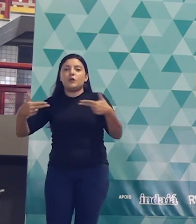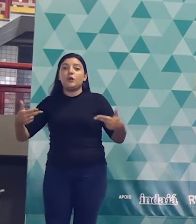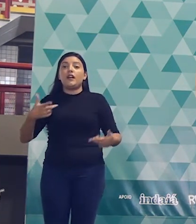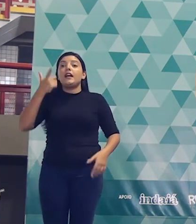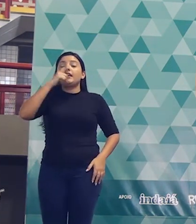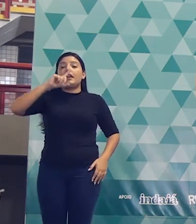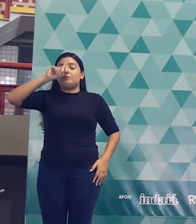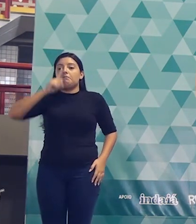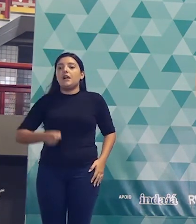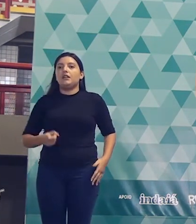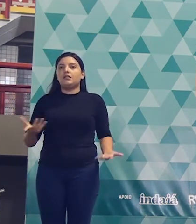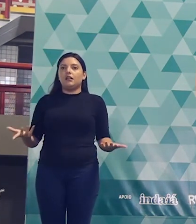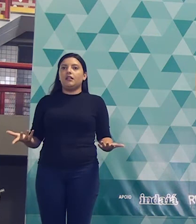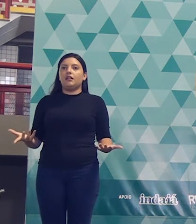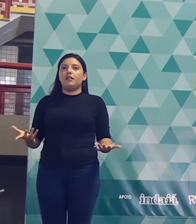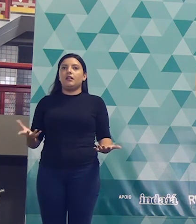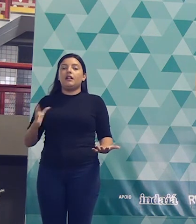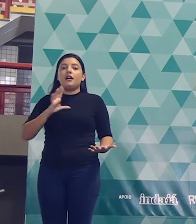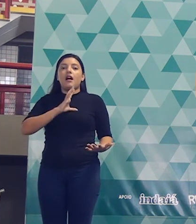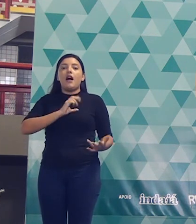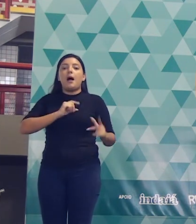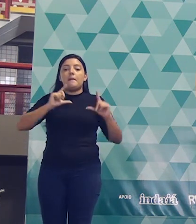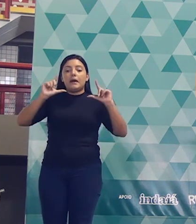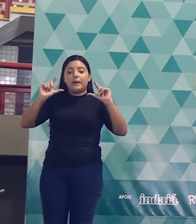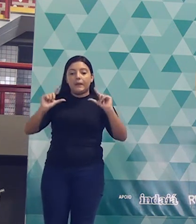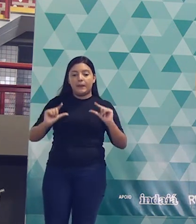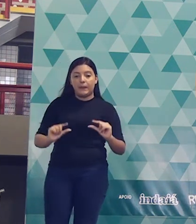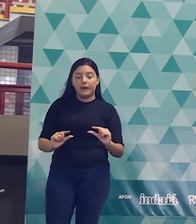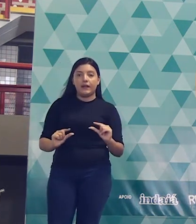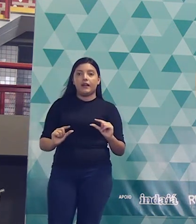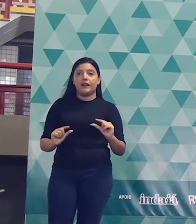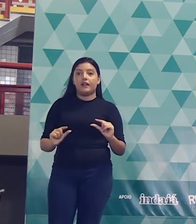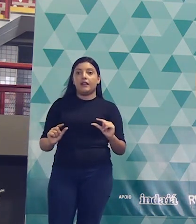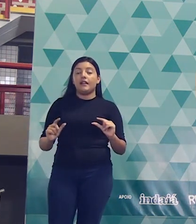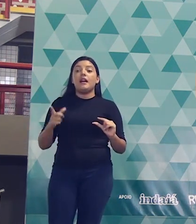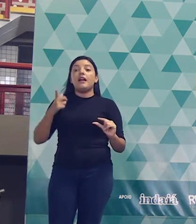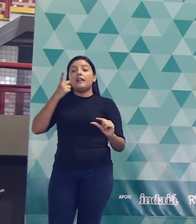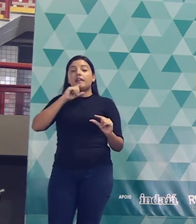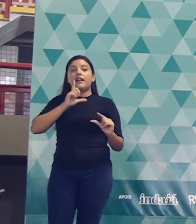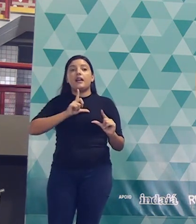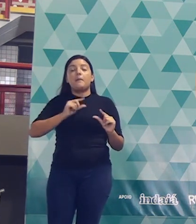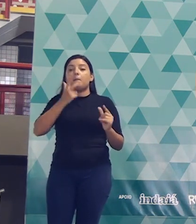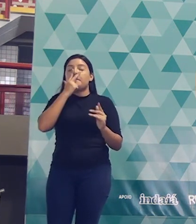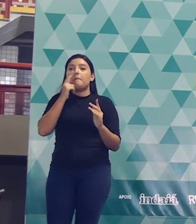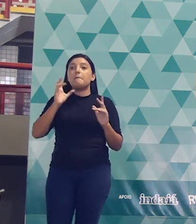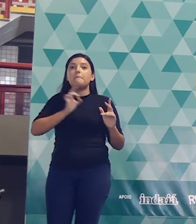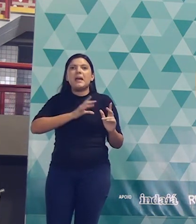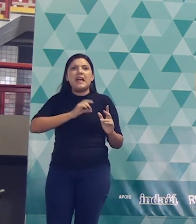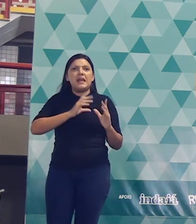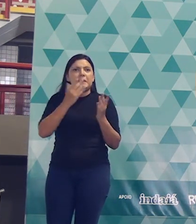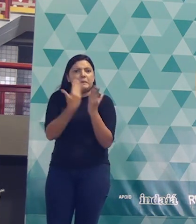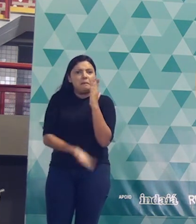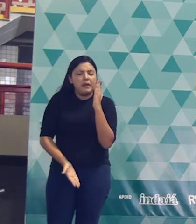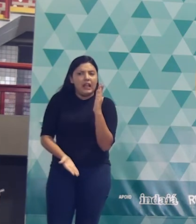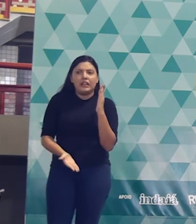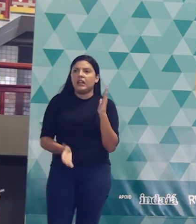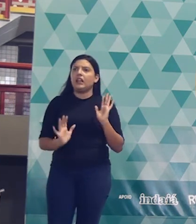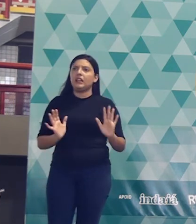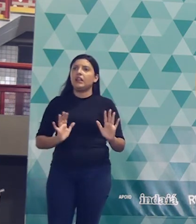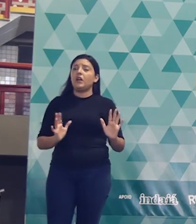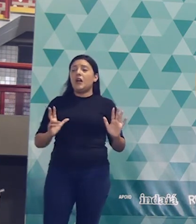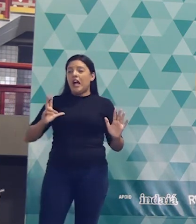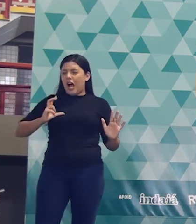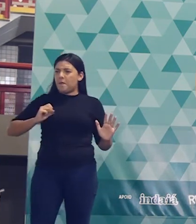manda numa relação? Quem ama menos. Porque quem ama menos não tem medo de perder. Quem ama mais se subordina